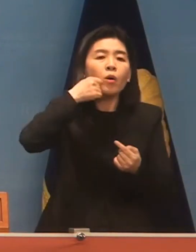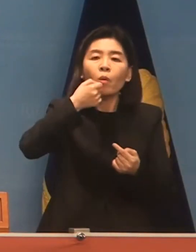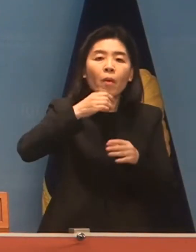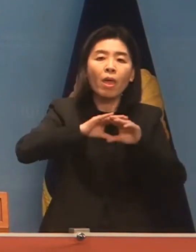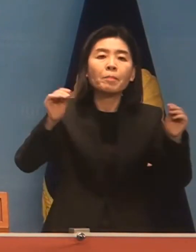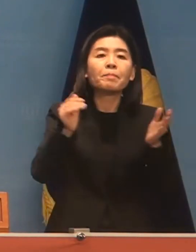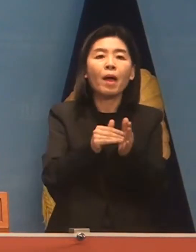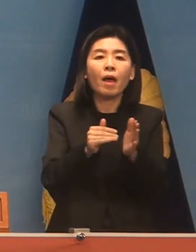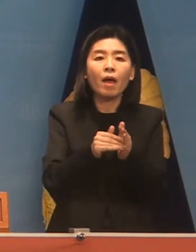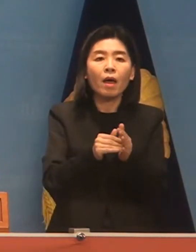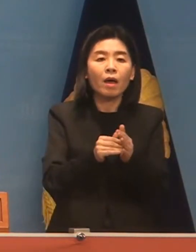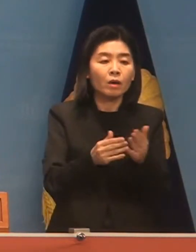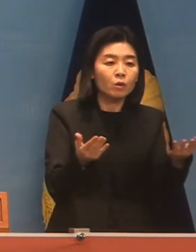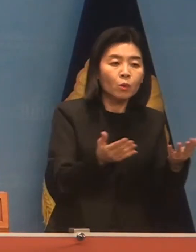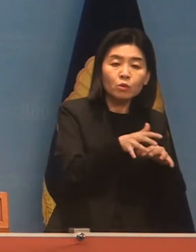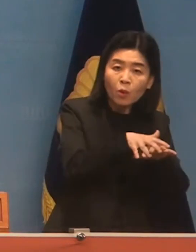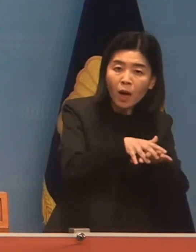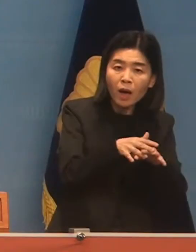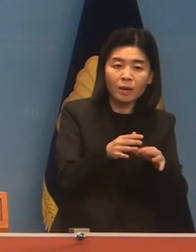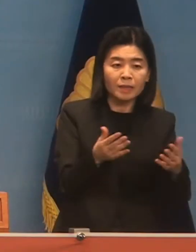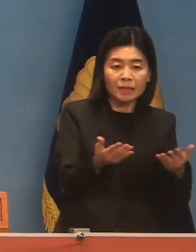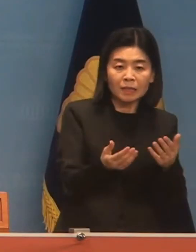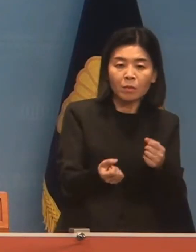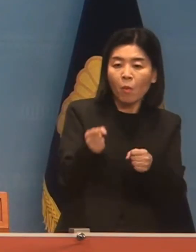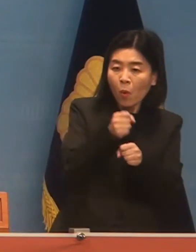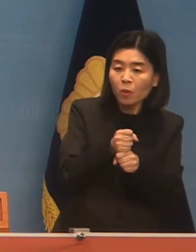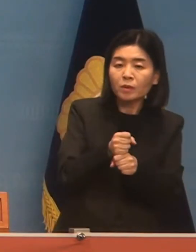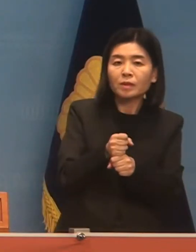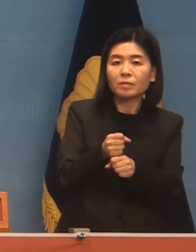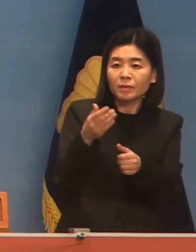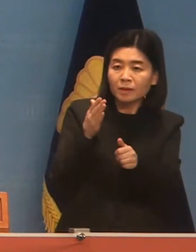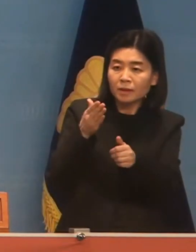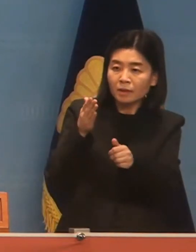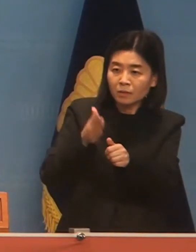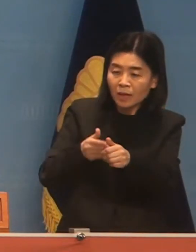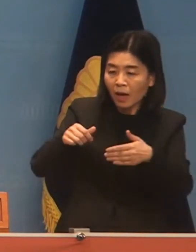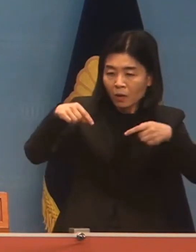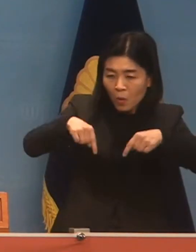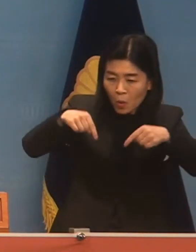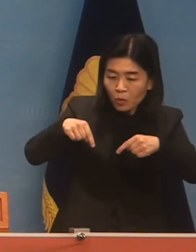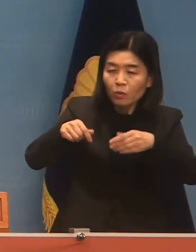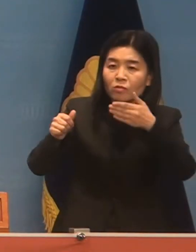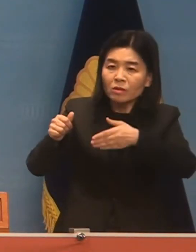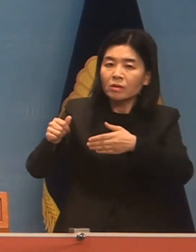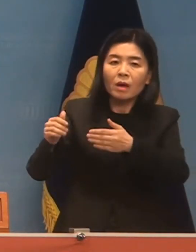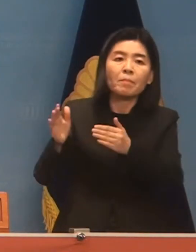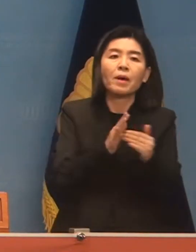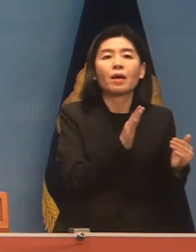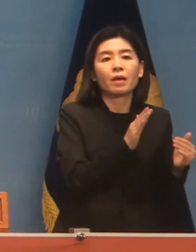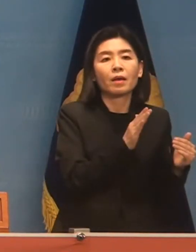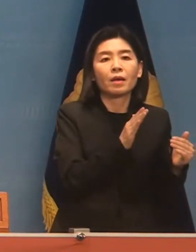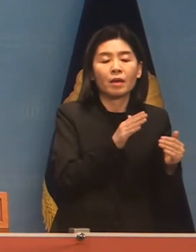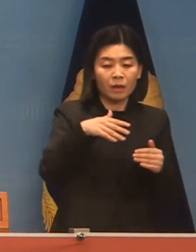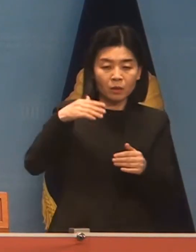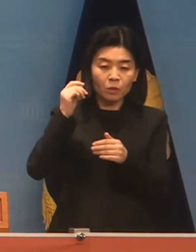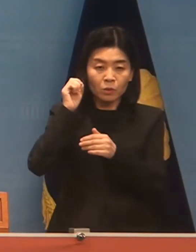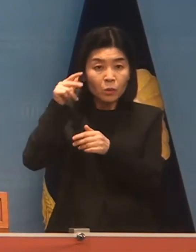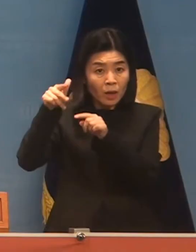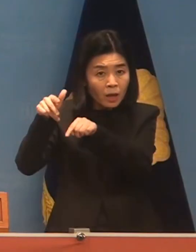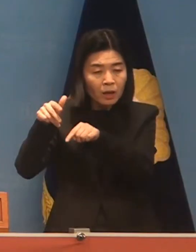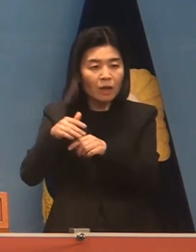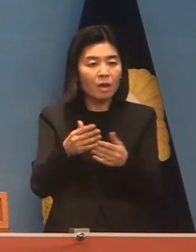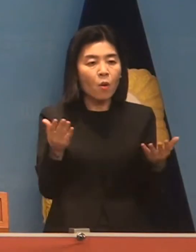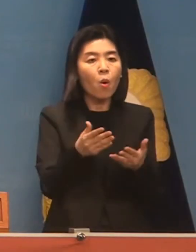세종호텔은 노동조합의 복직 관련 교섭 요구에 한 번도 응하지 않았습니다. 또한 당시 세종호텔은